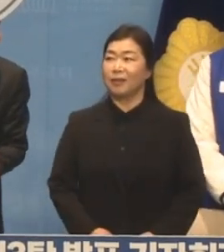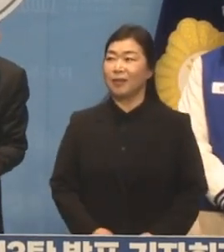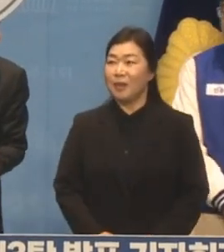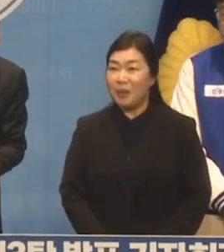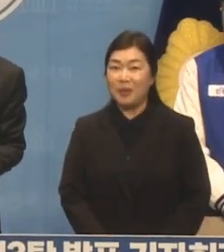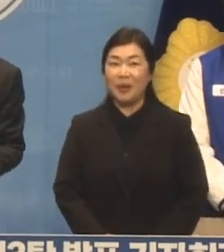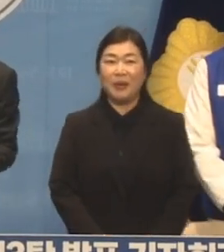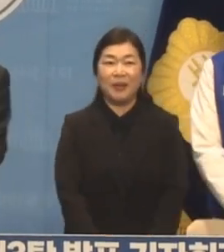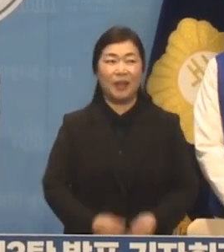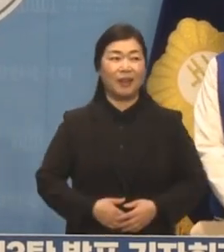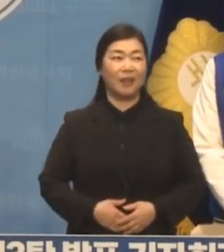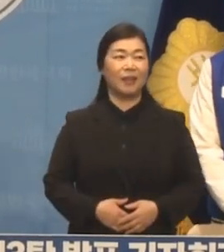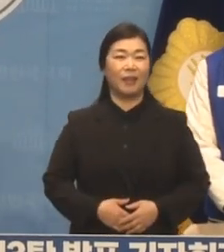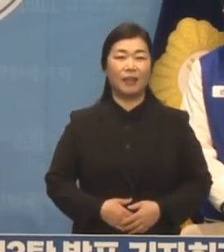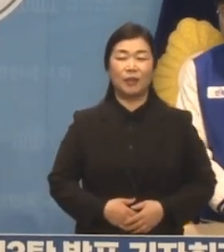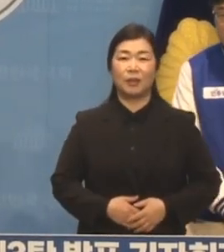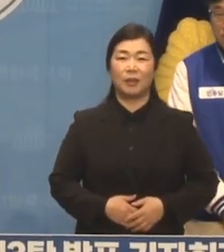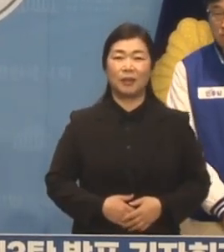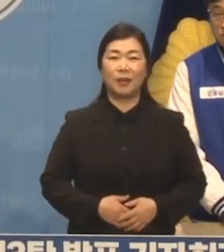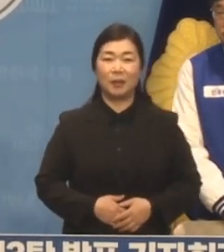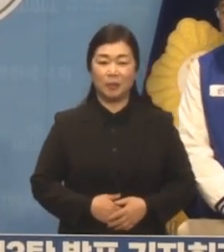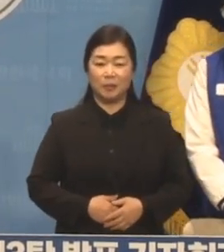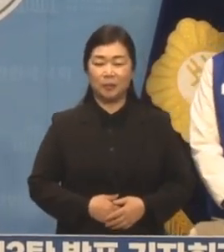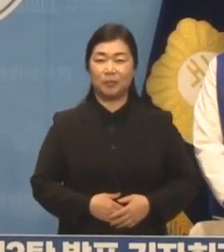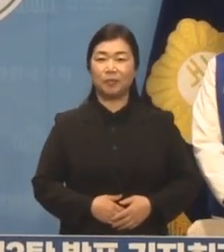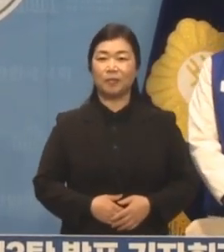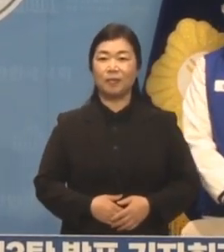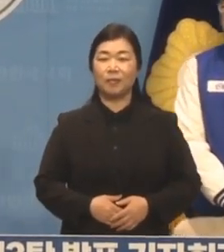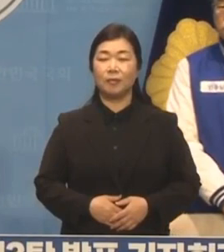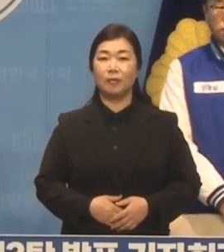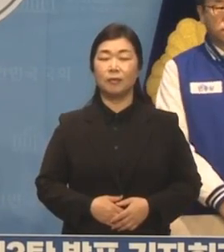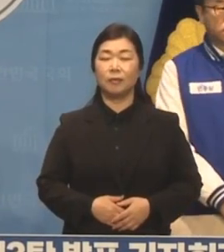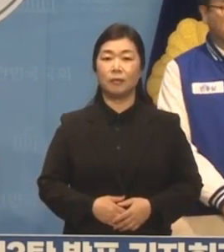이쪽 해야 되네.